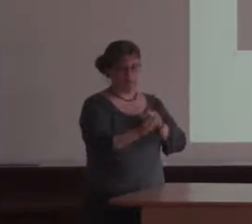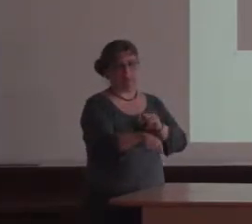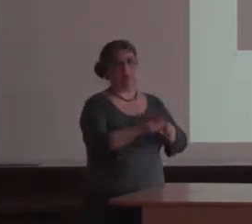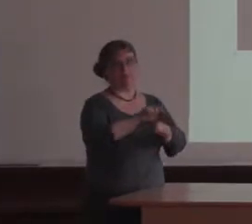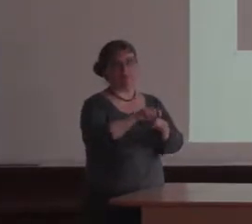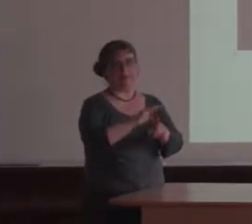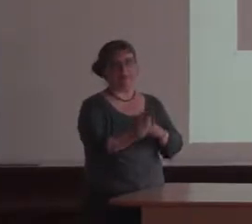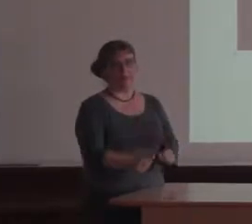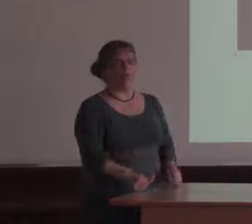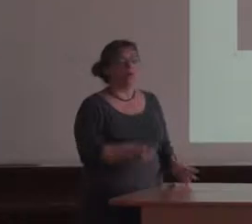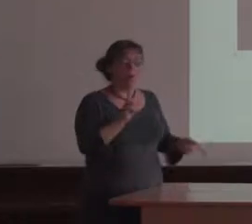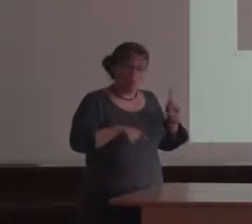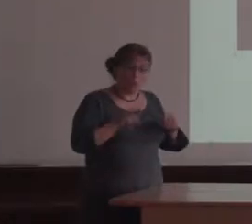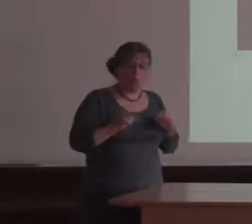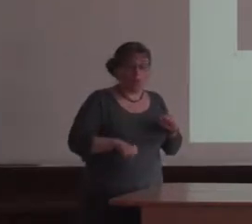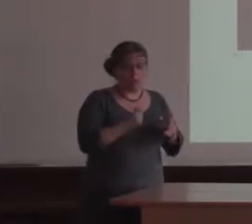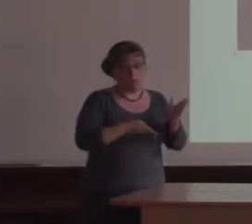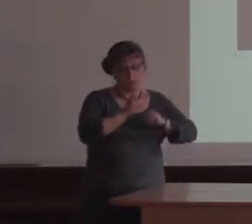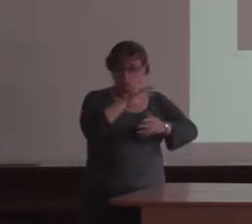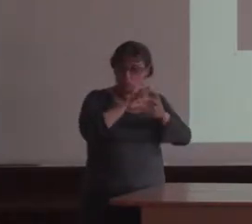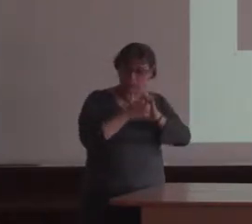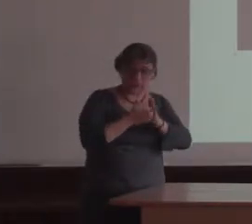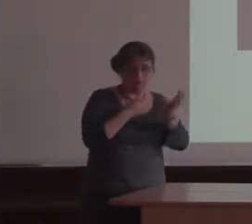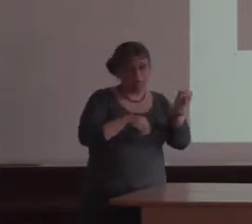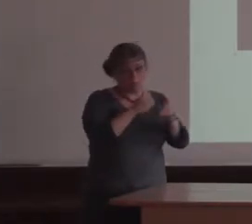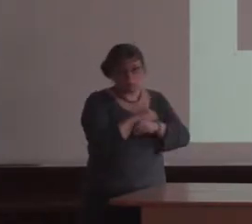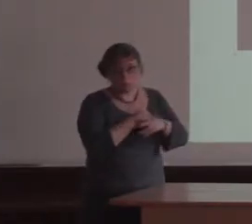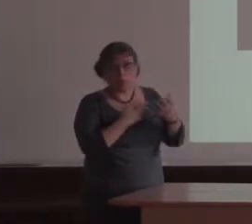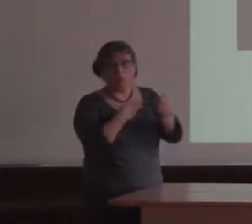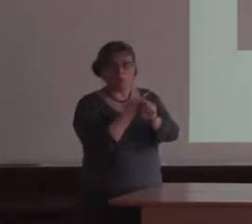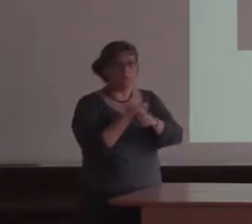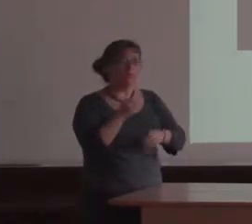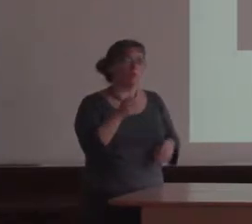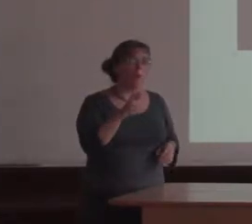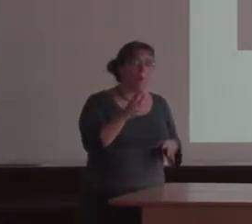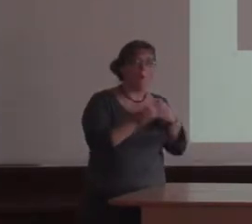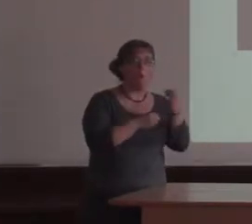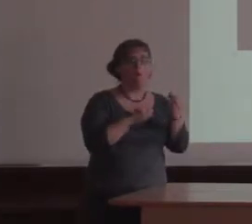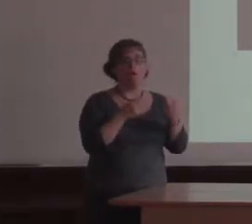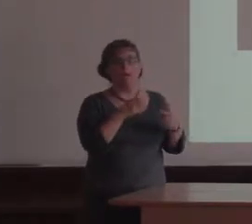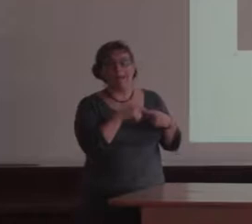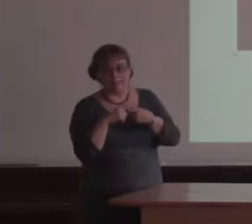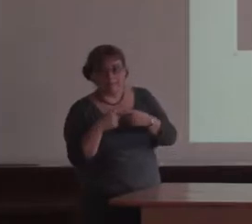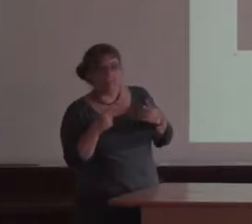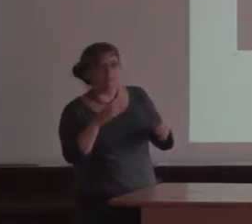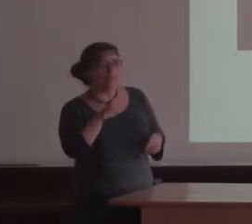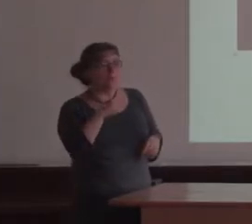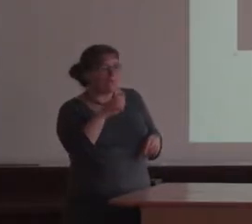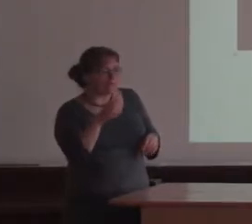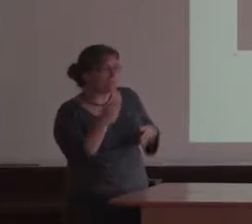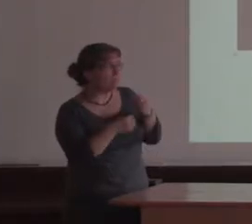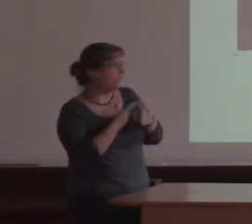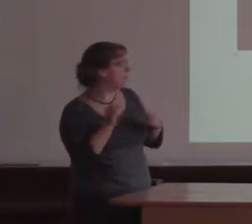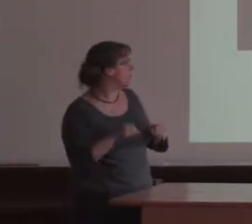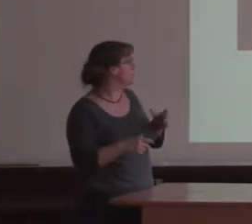de spécifier des choses plus compliquées avec des opérateurs, or, and. Donc, si par exemple, je veux exécuter des tests qui parlent de toto ou de tata, pour